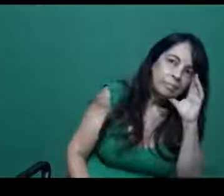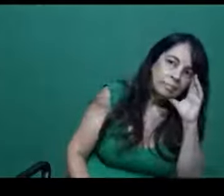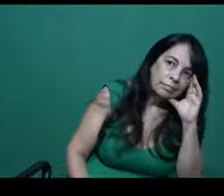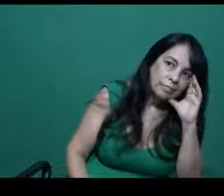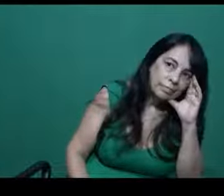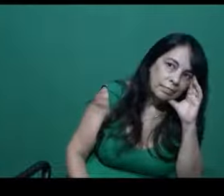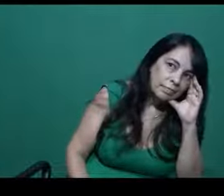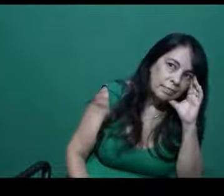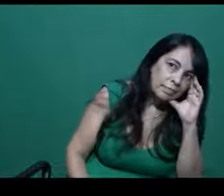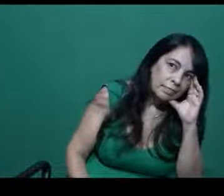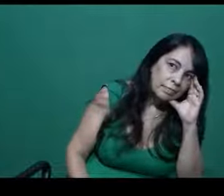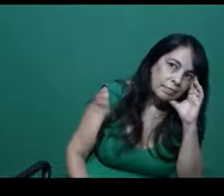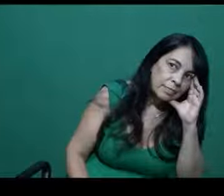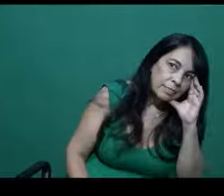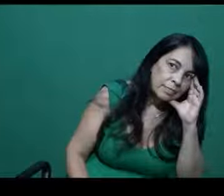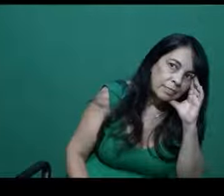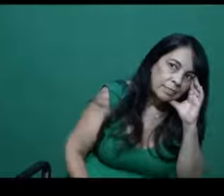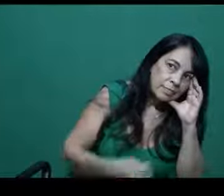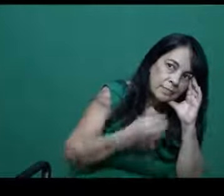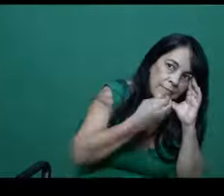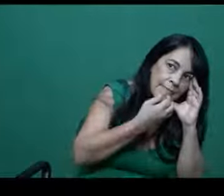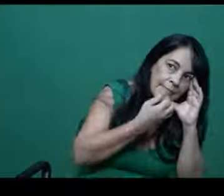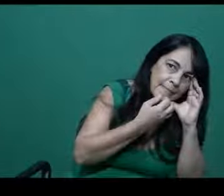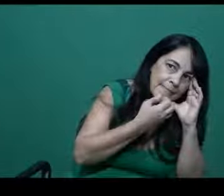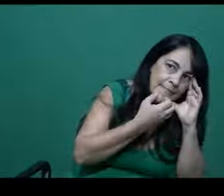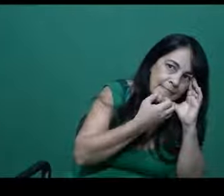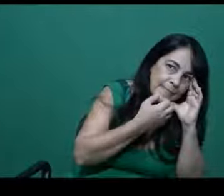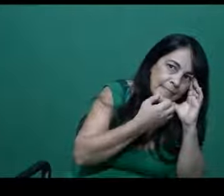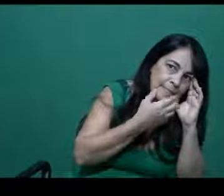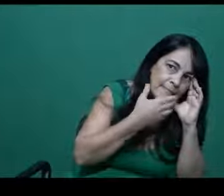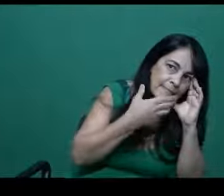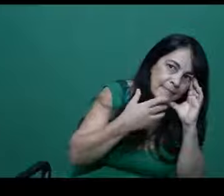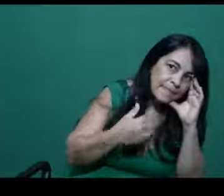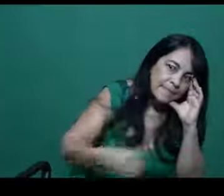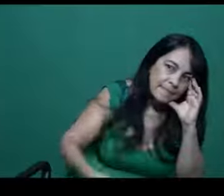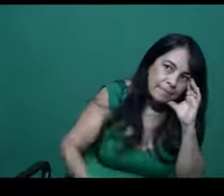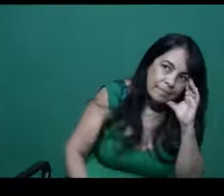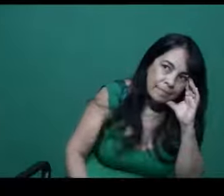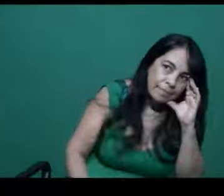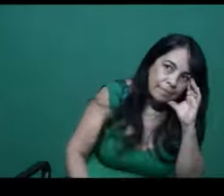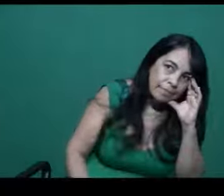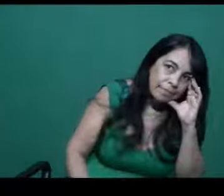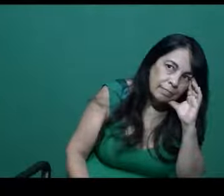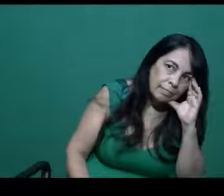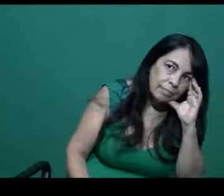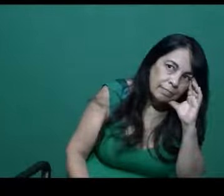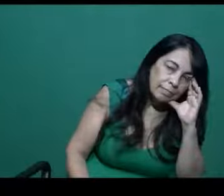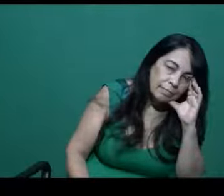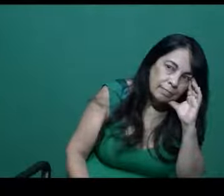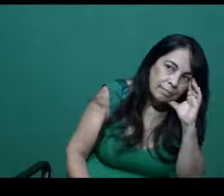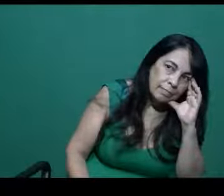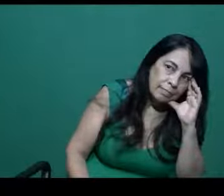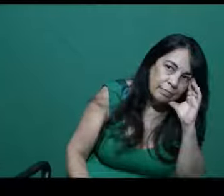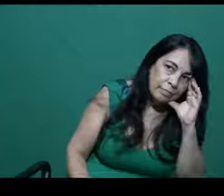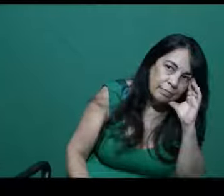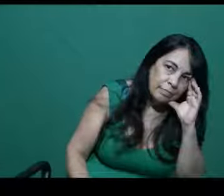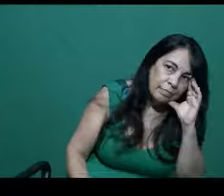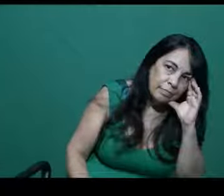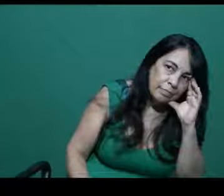formação é de Libras. Ruim, mal, aos pedaços, aos trancos, fragmentado,